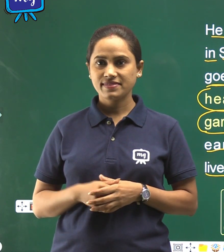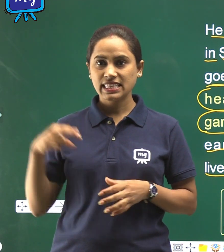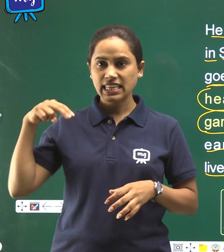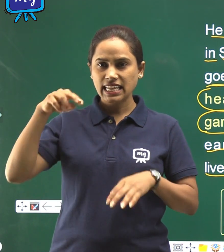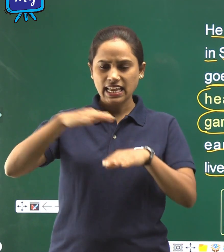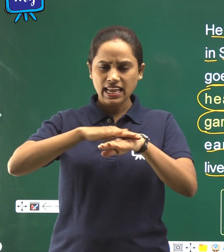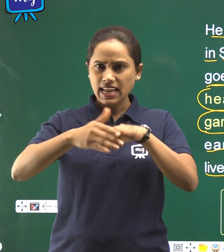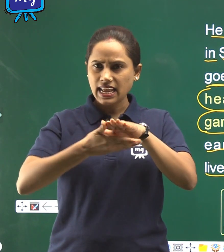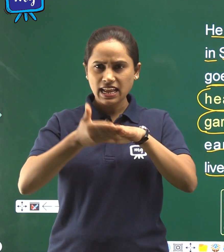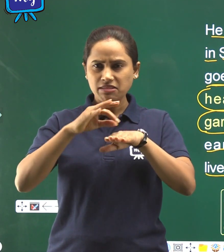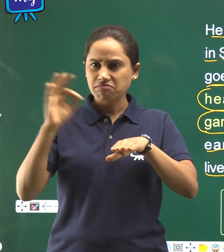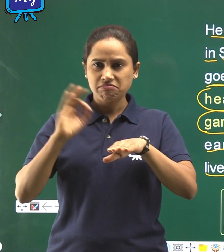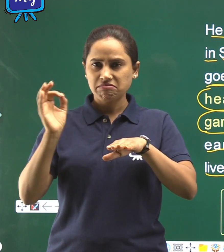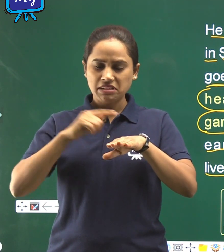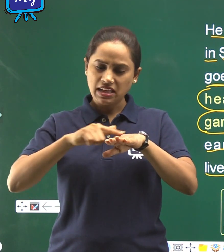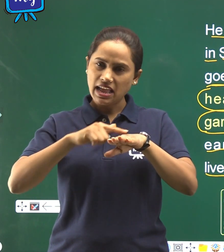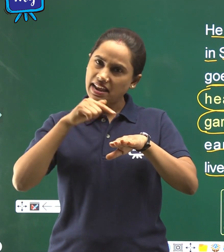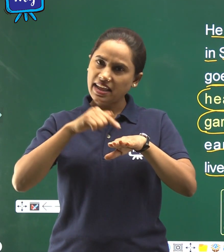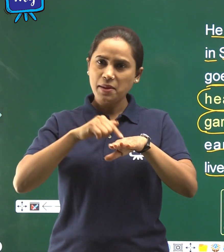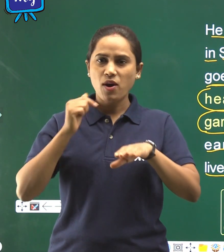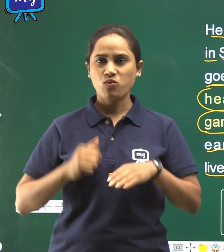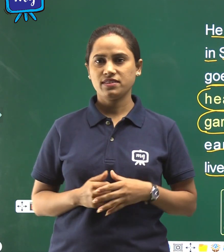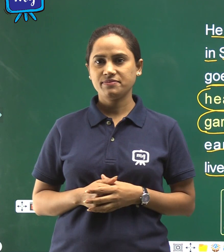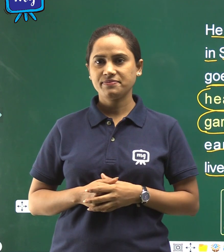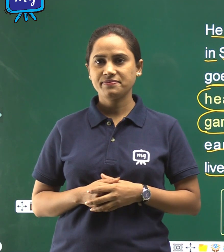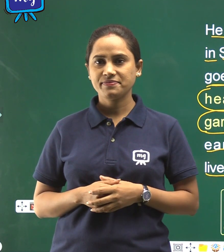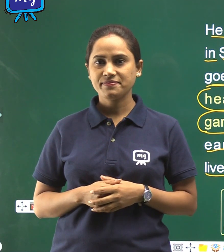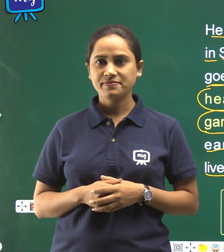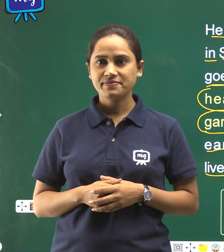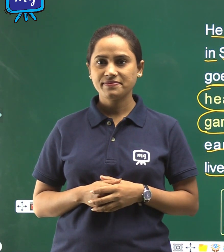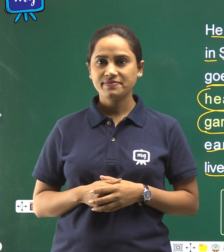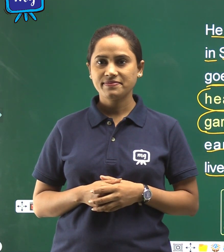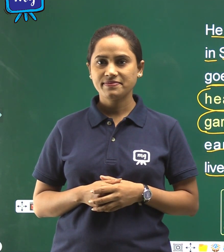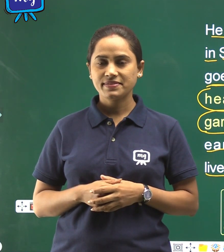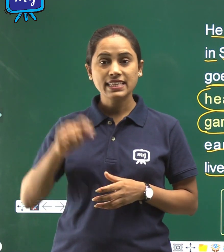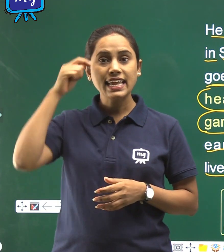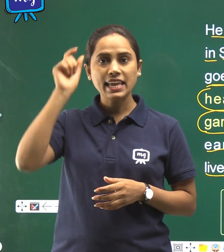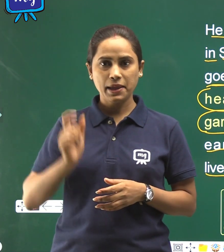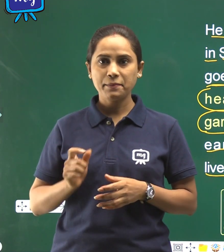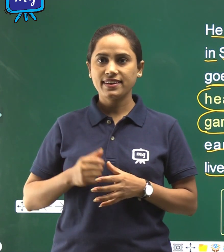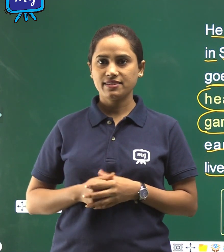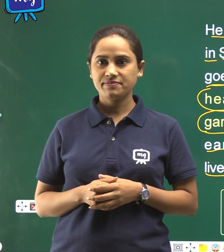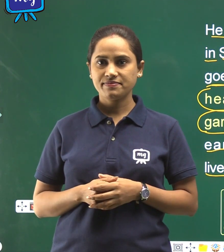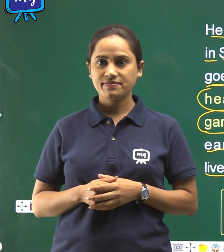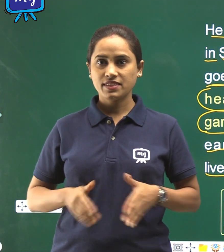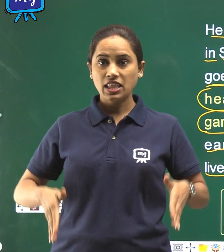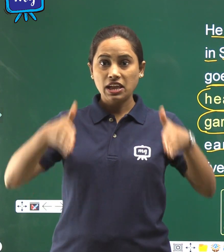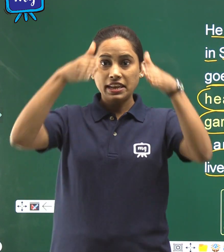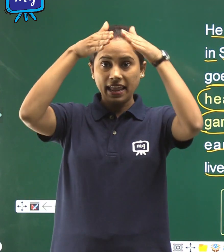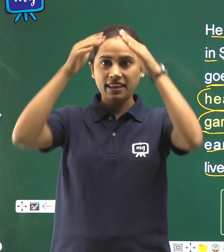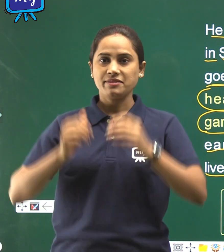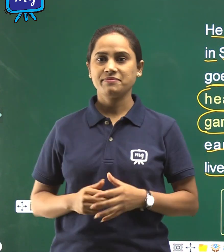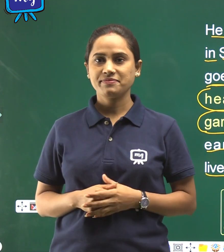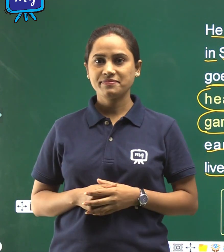नंगे पांव. हीप, ढेर,